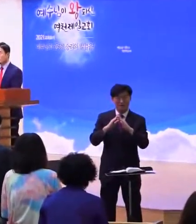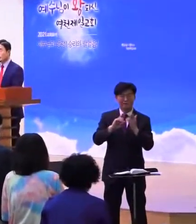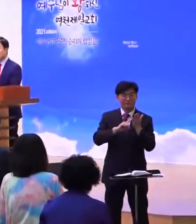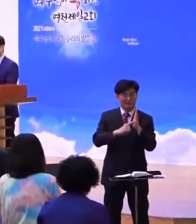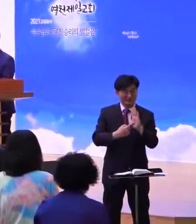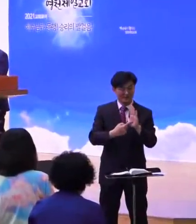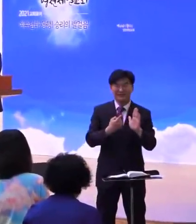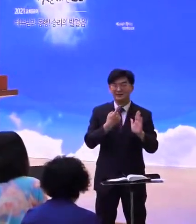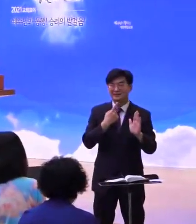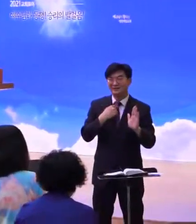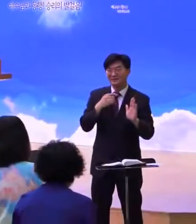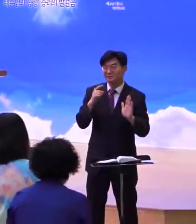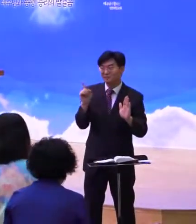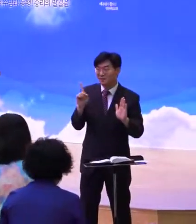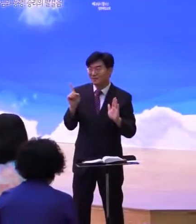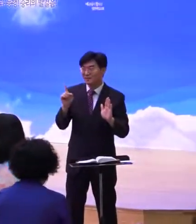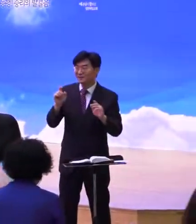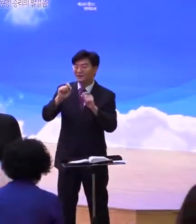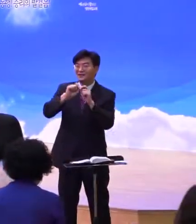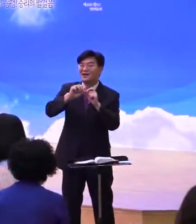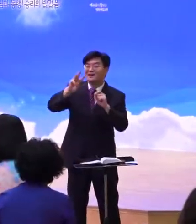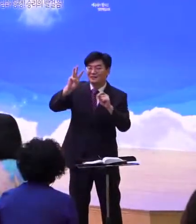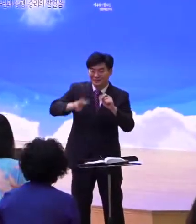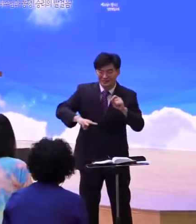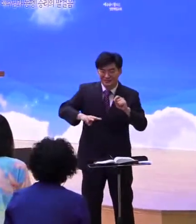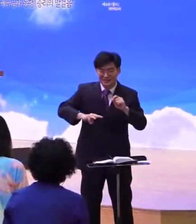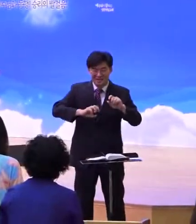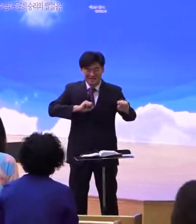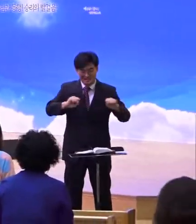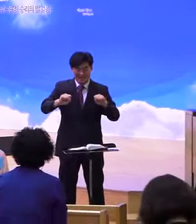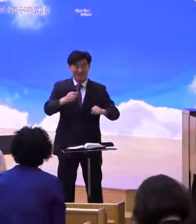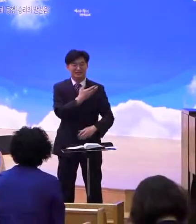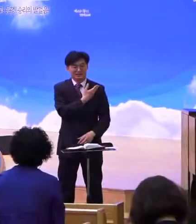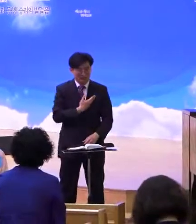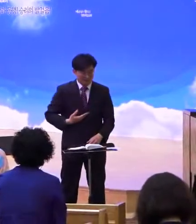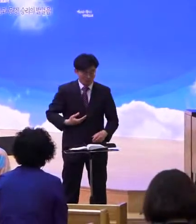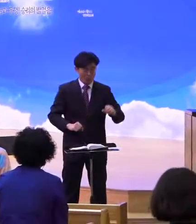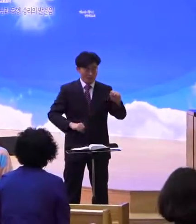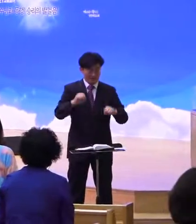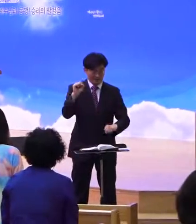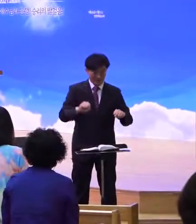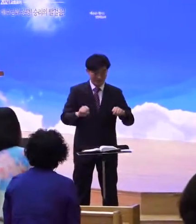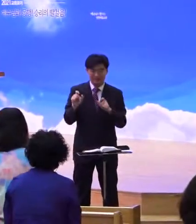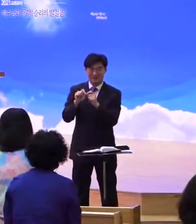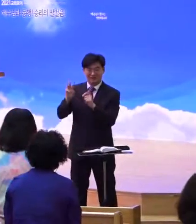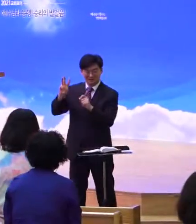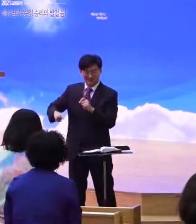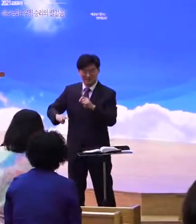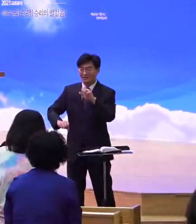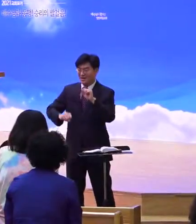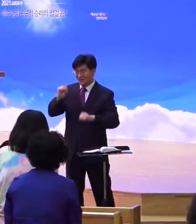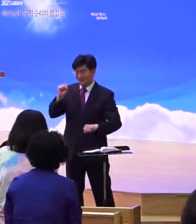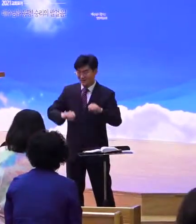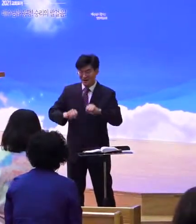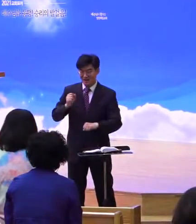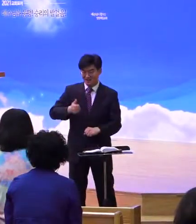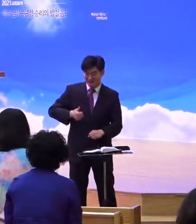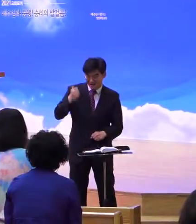사도행전을 성령행전이라고 했는데 영천 행전을 우리가 쓰는 거, 성령께서 하신 일에 우리가 순종하고 우리의 삶의